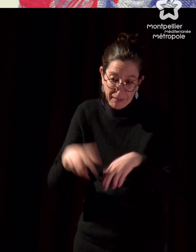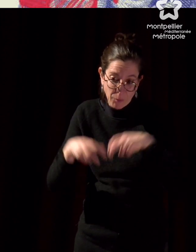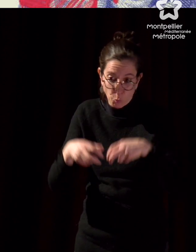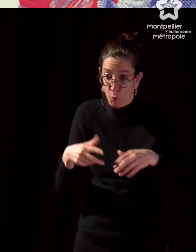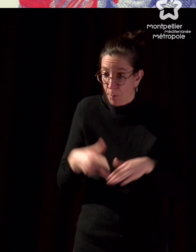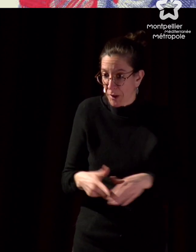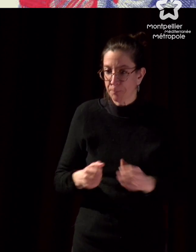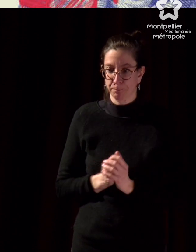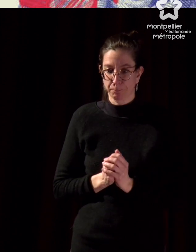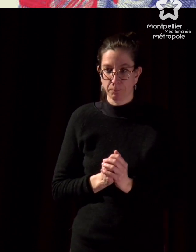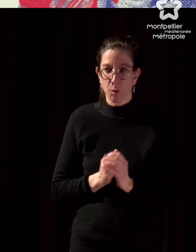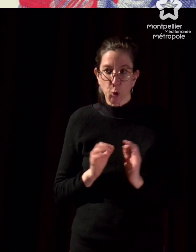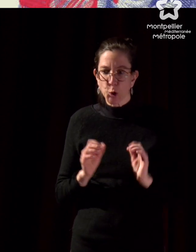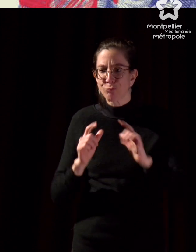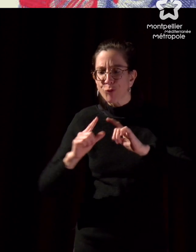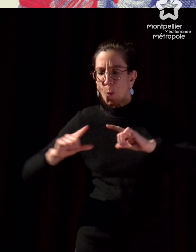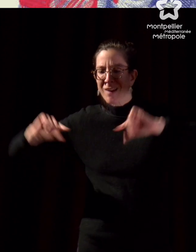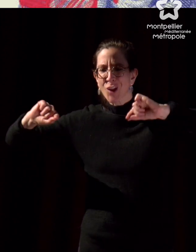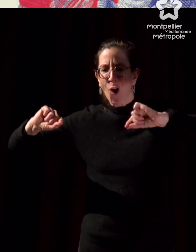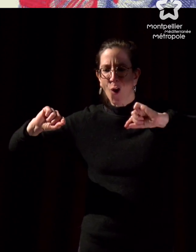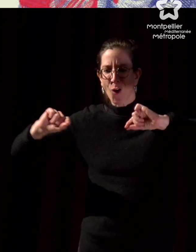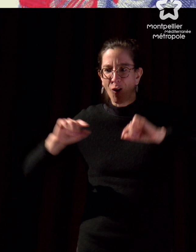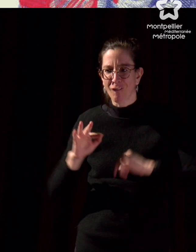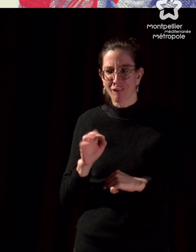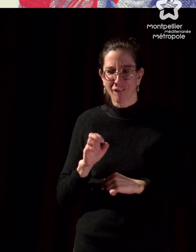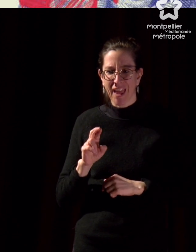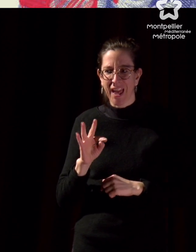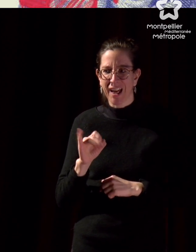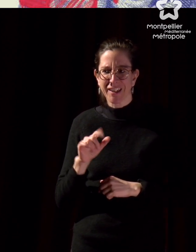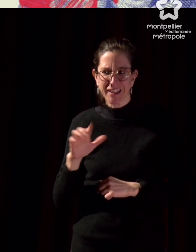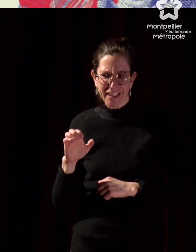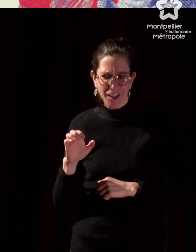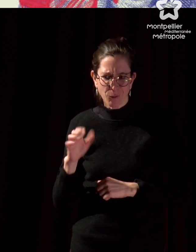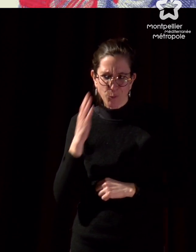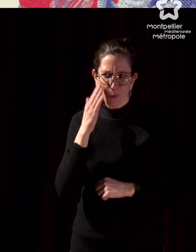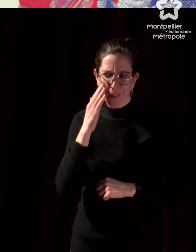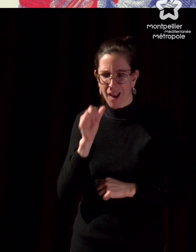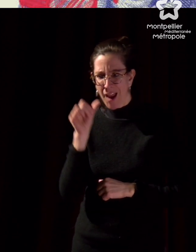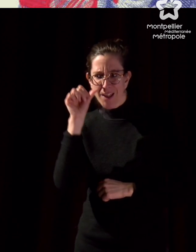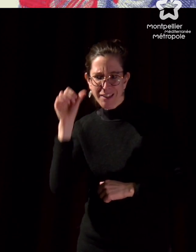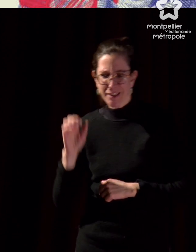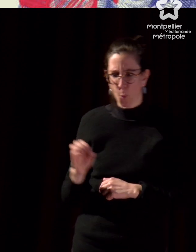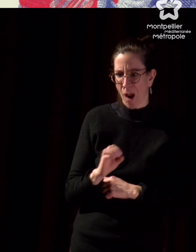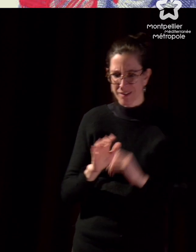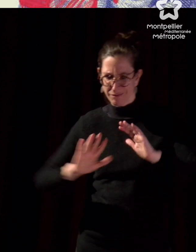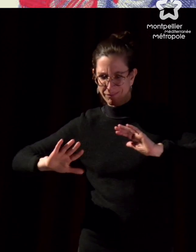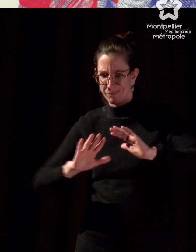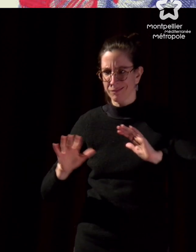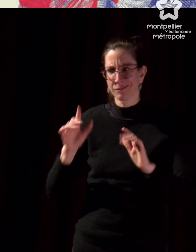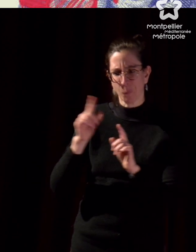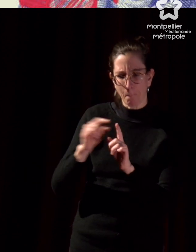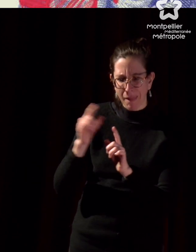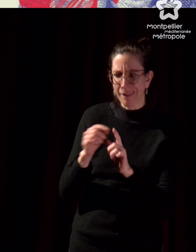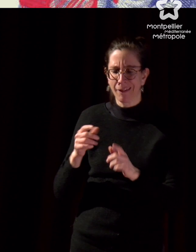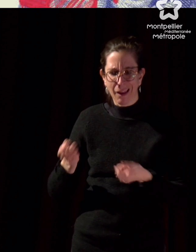du Moyen-Orient avec le croissant fertile, où c'est basé essentiellement sur le blé et l'élevage, mais vous avez eu